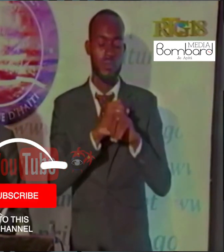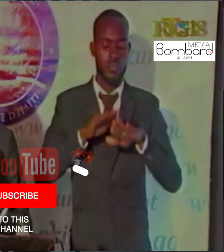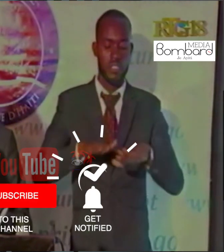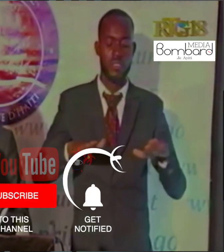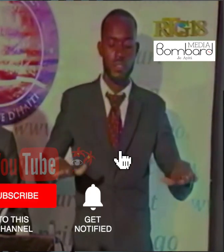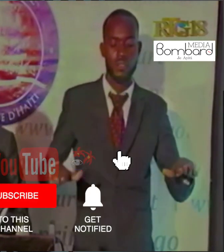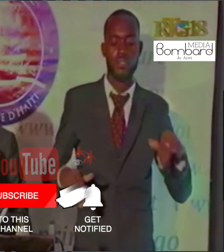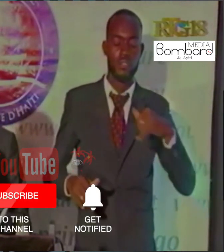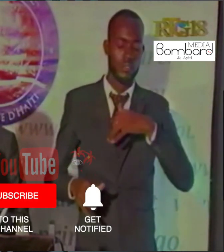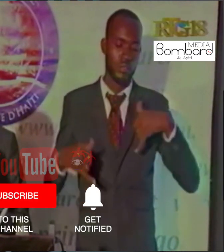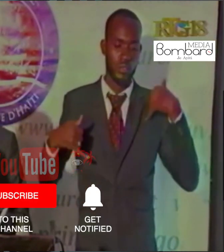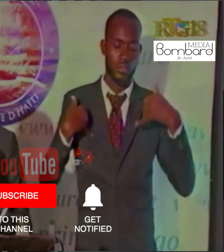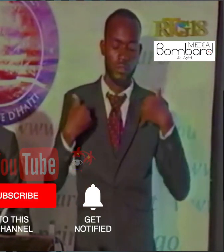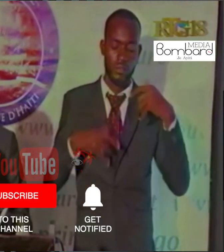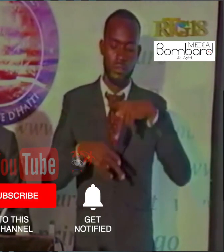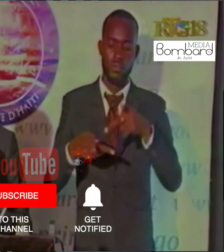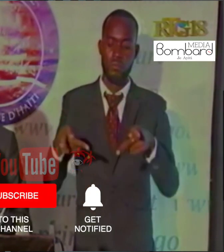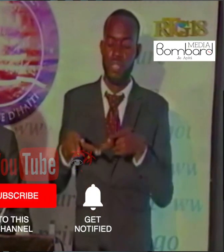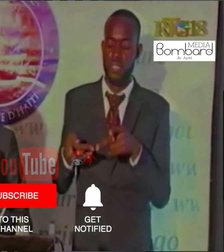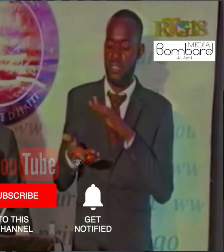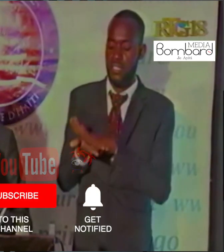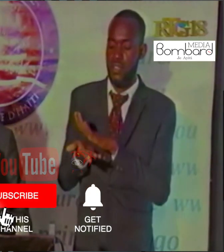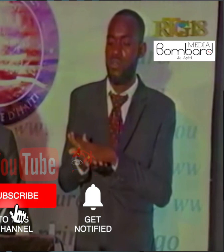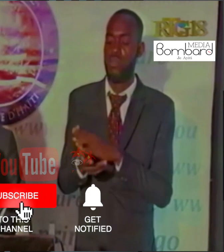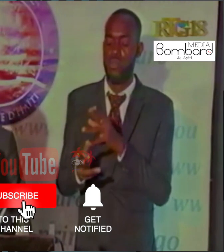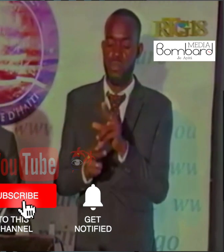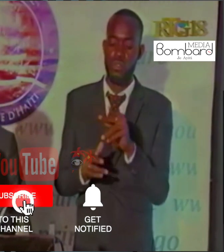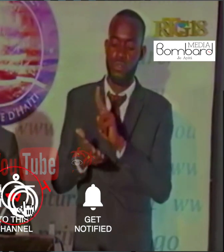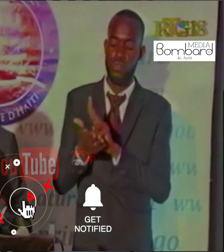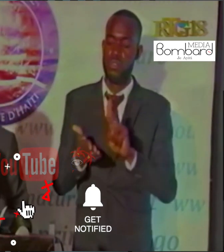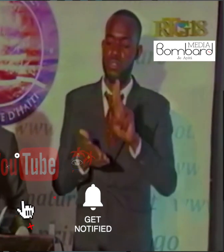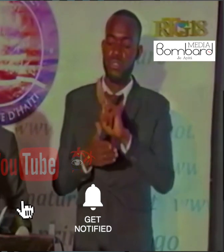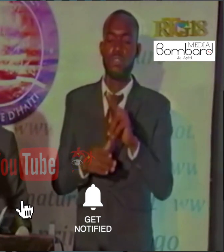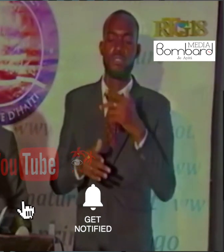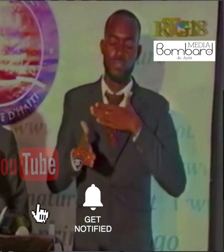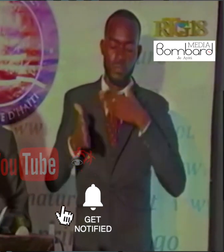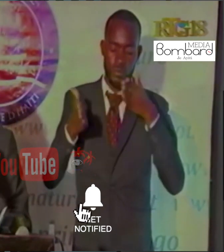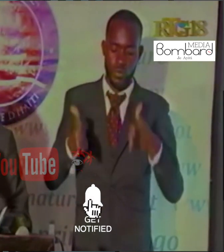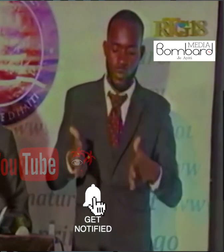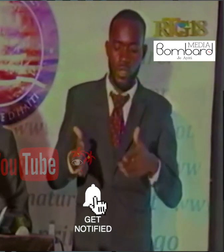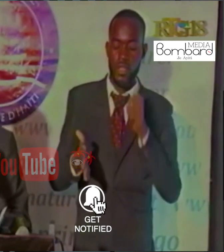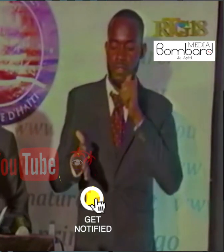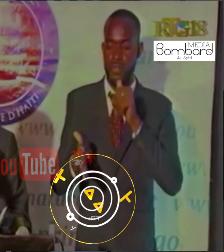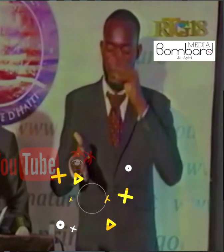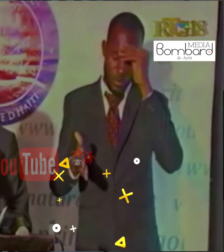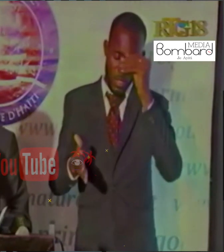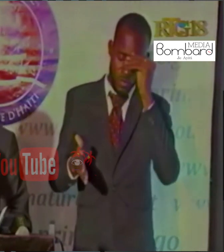jeunes dans les lieux d'apprentissage, la sérénité des citoyens et des citoyennes à vaquer